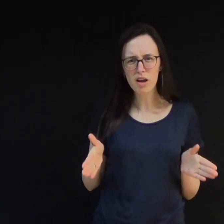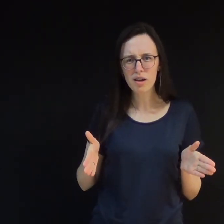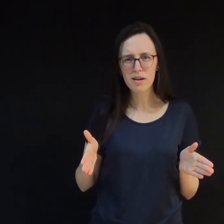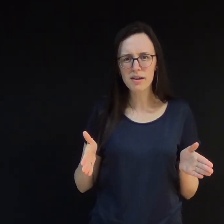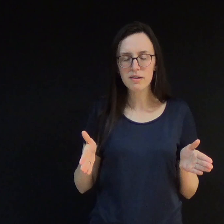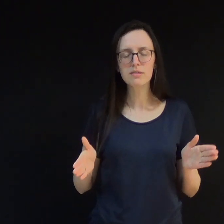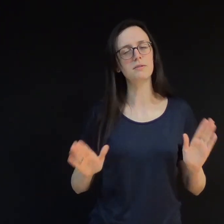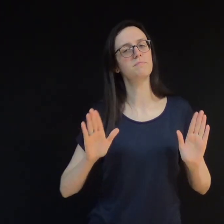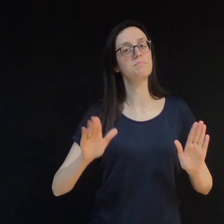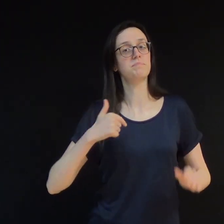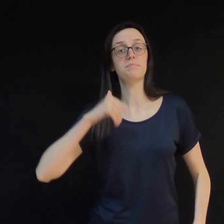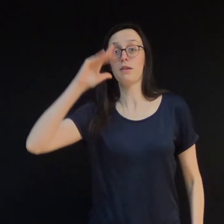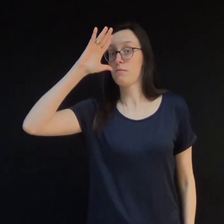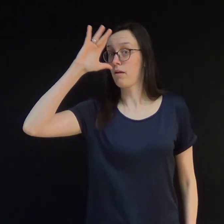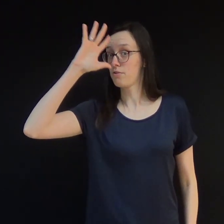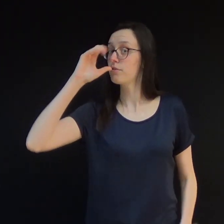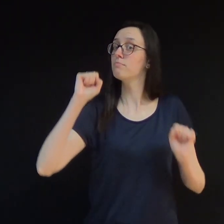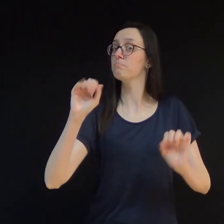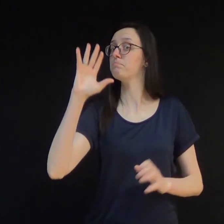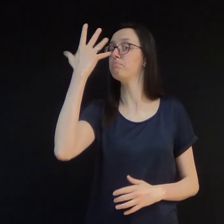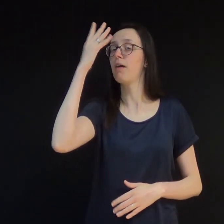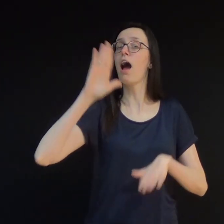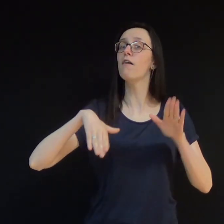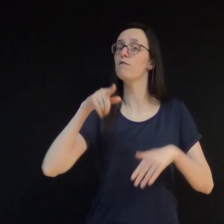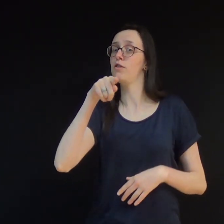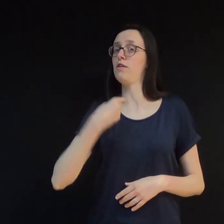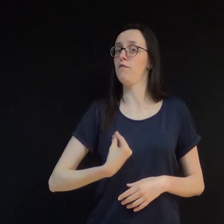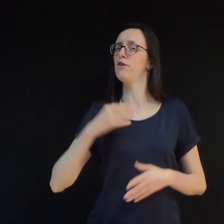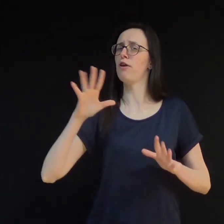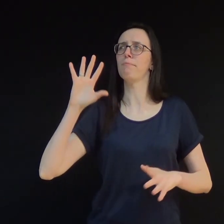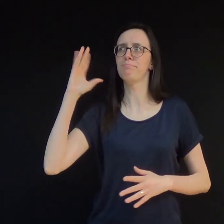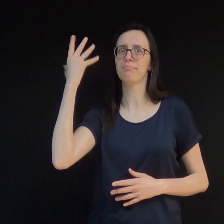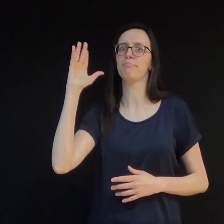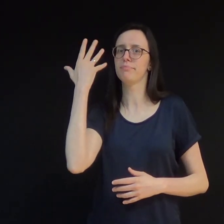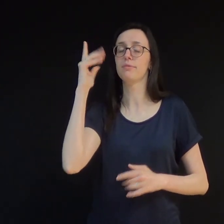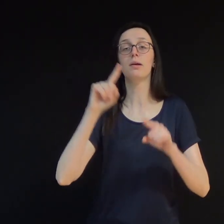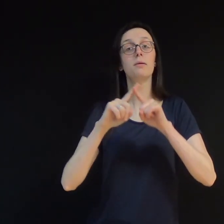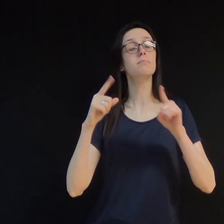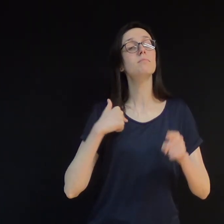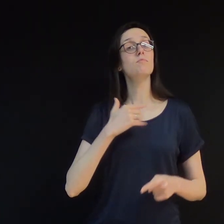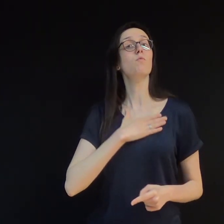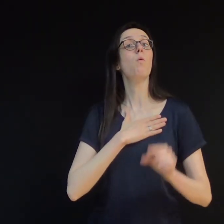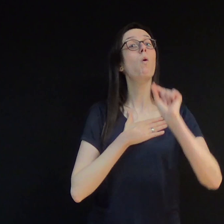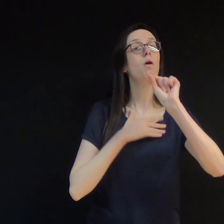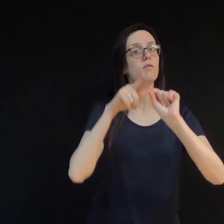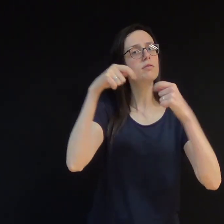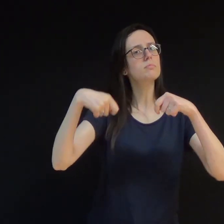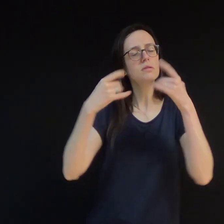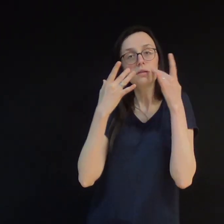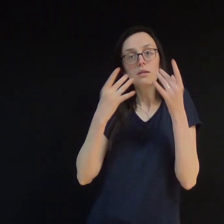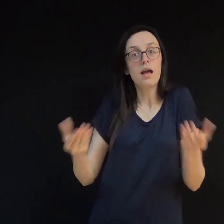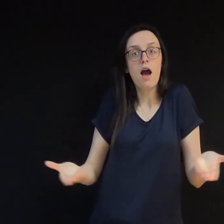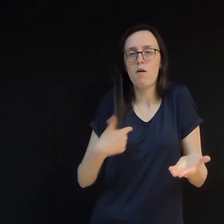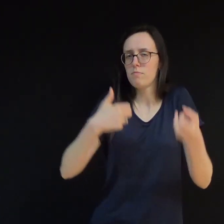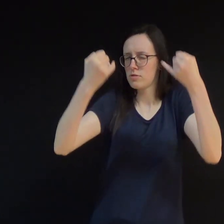imagina que isso possa ter acontecido algumas vezes em sua vida mas gostaria que você prestar atenção nessa breve